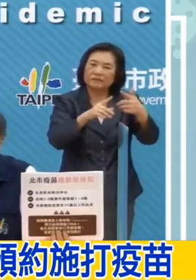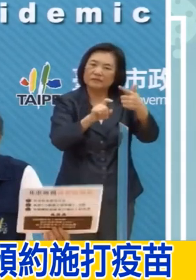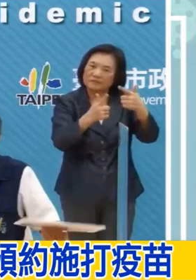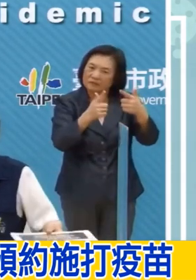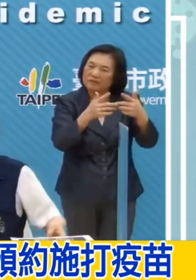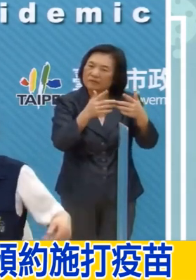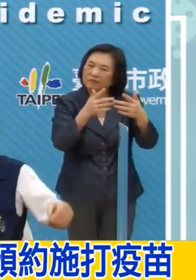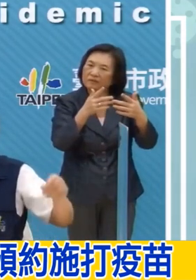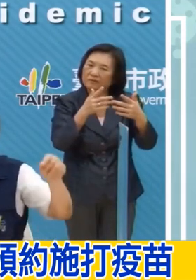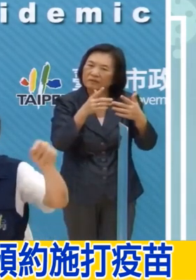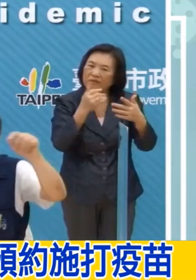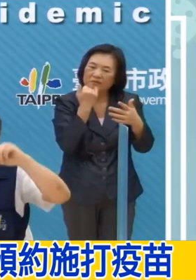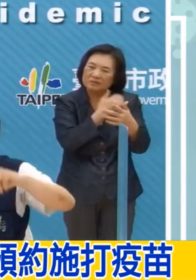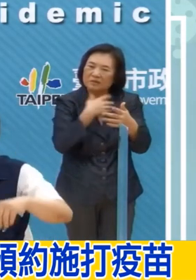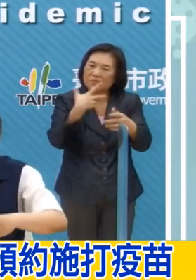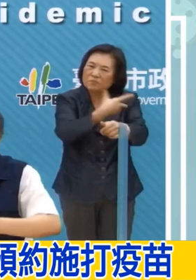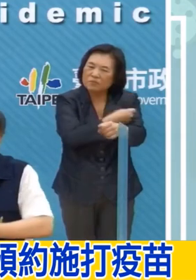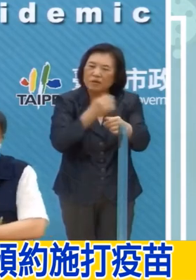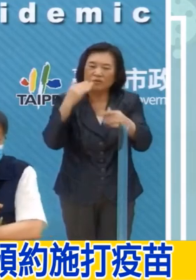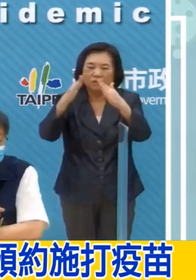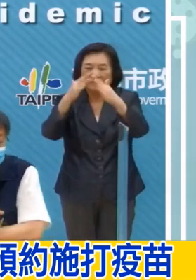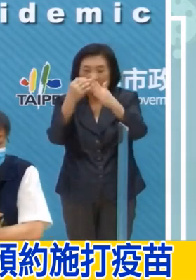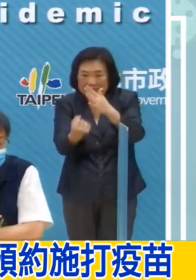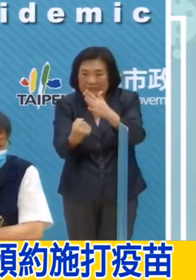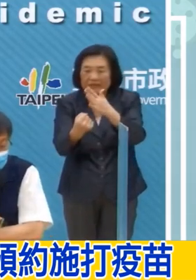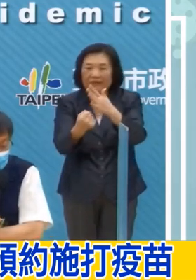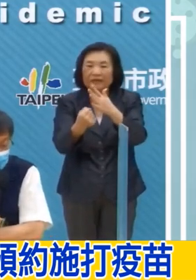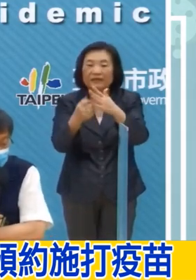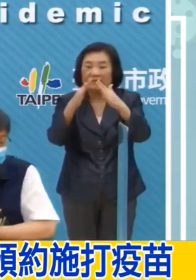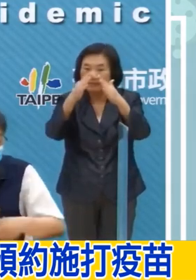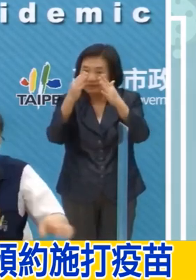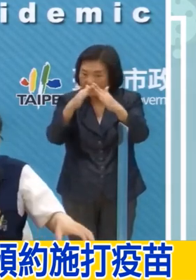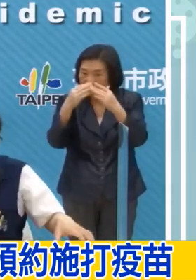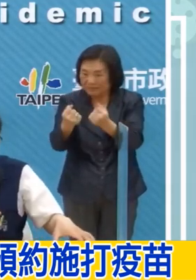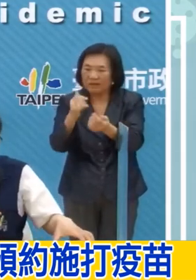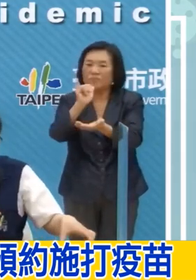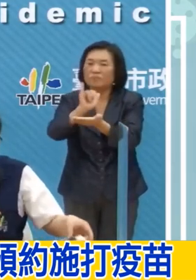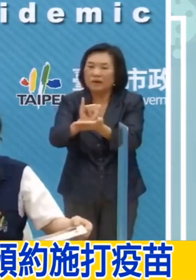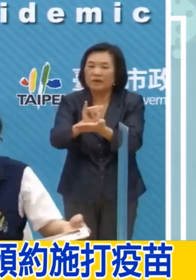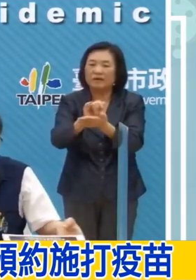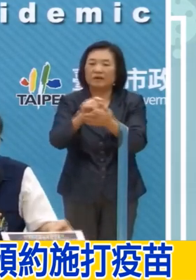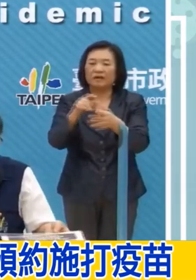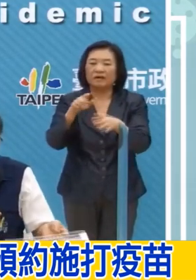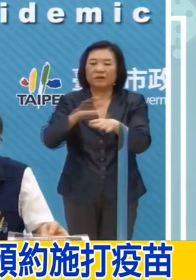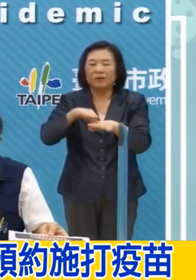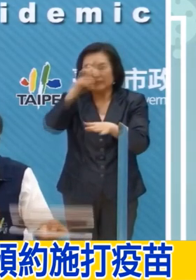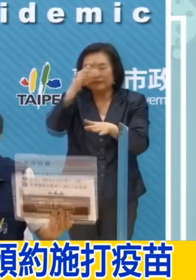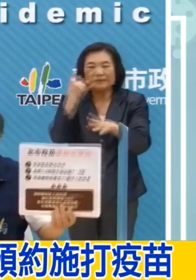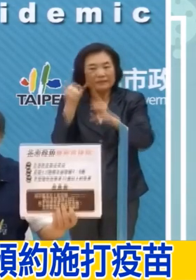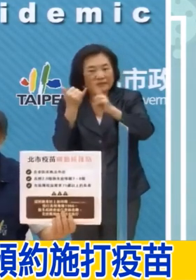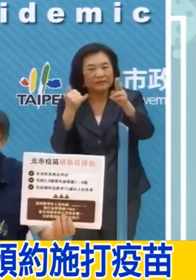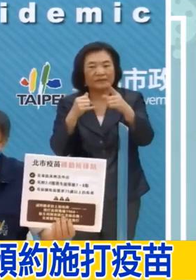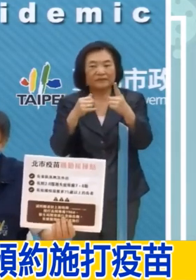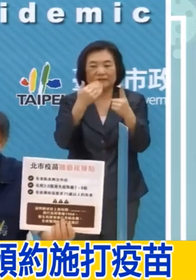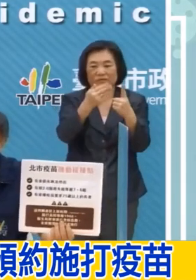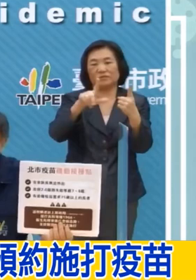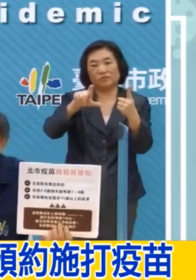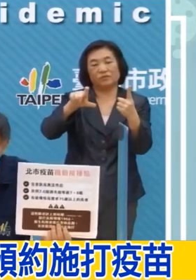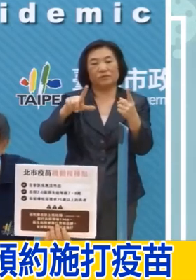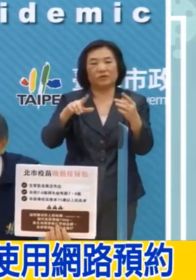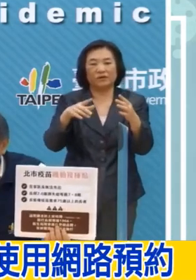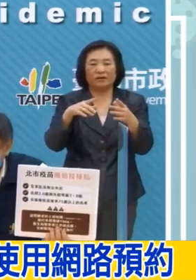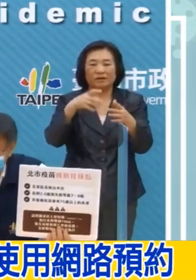们看看这个名这个容量有多少，如果都超过了。我们就到继续在18号的上午继续打，原则上就是这